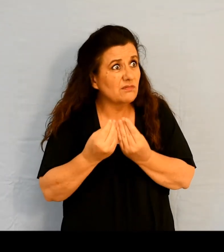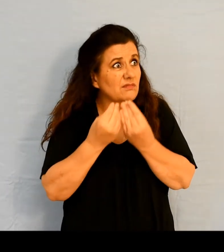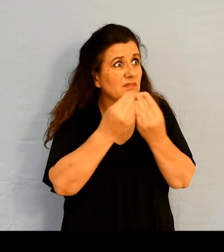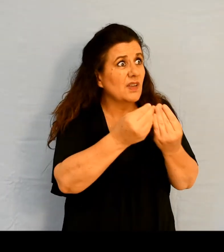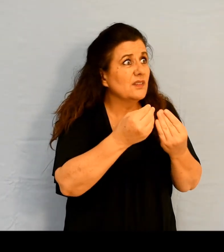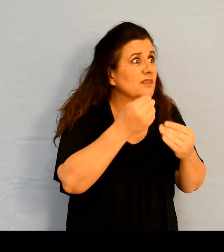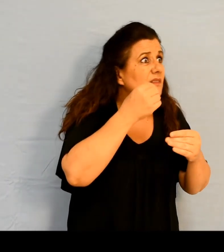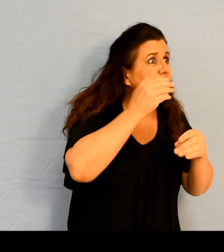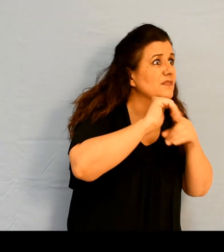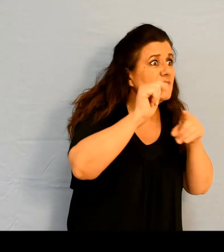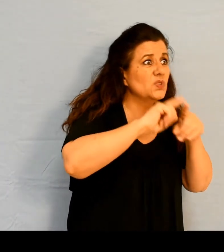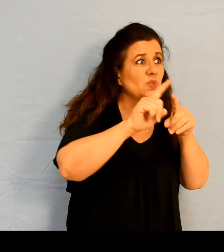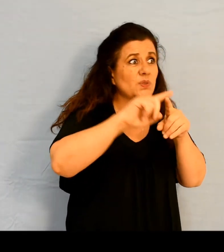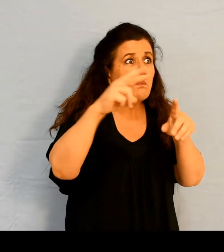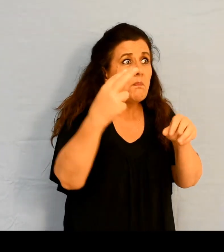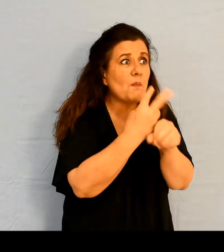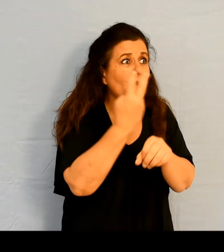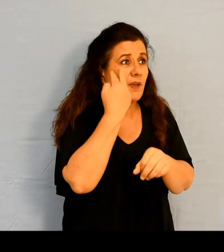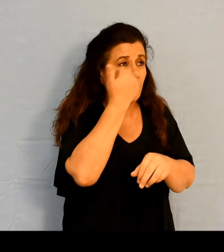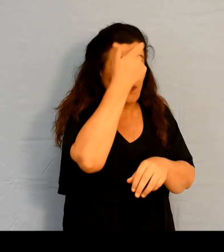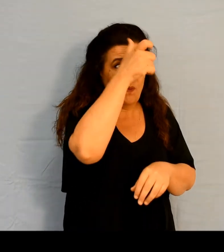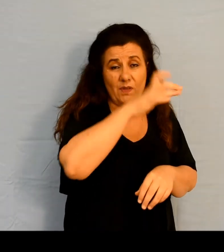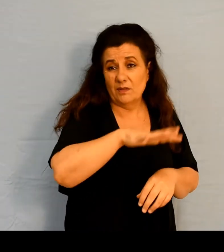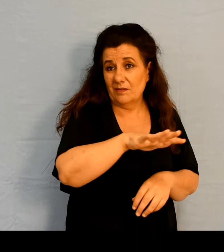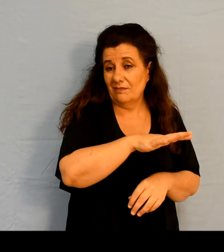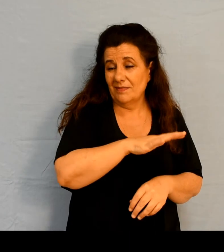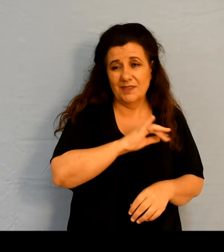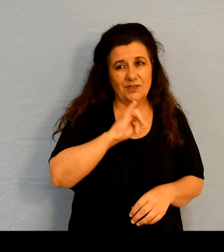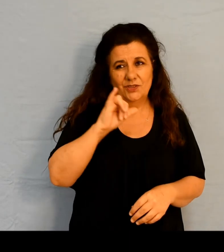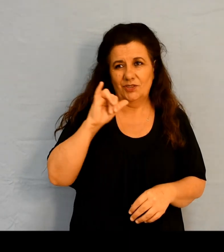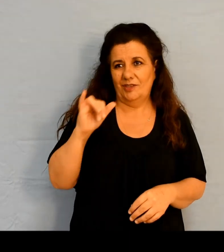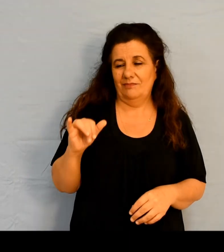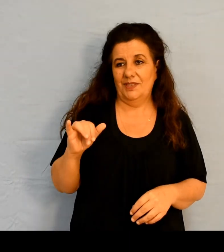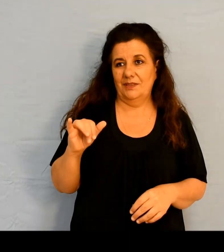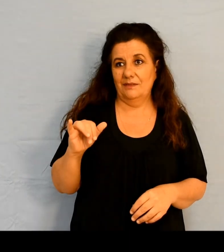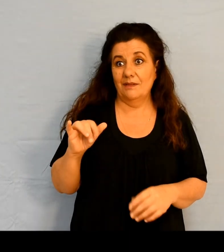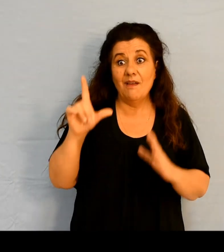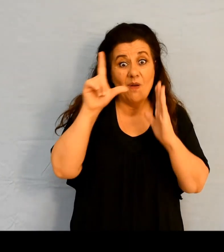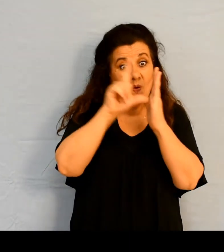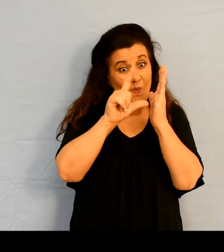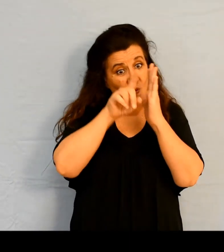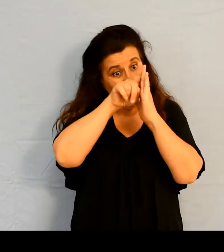Donc, le plein accomplissement de la loi, c'est l'amour.